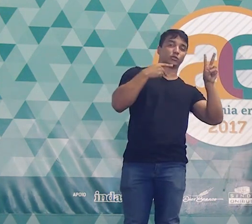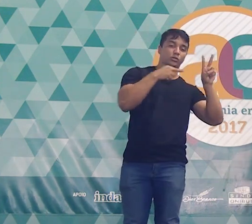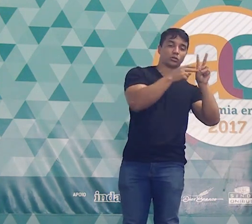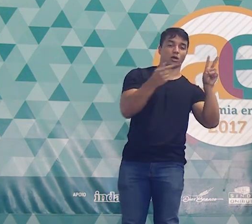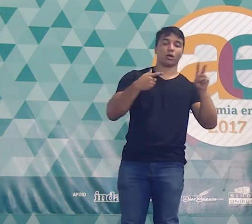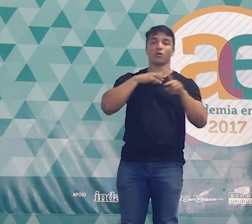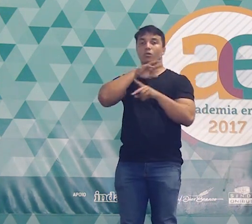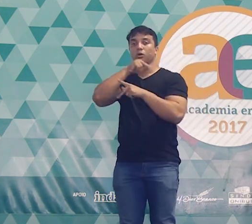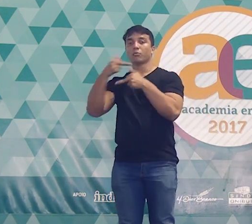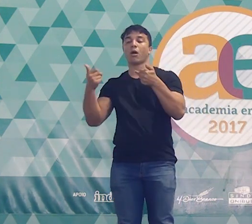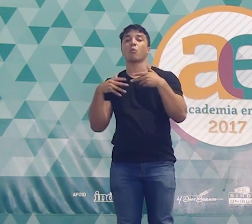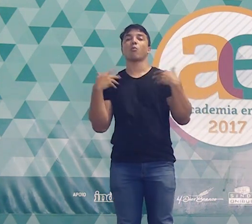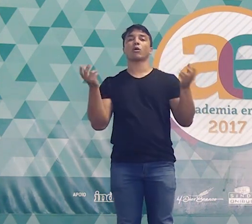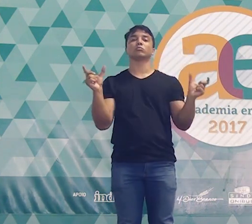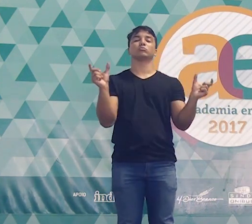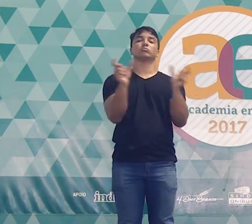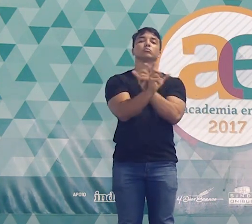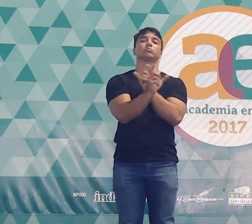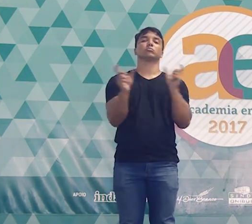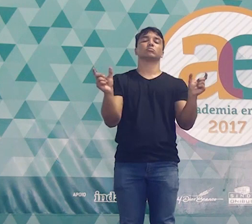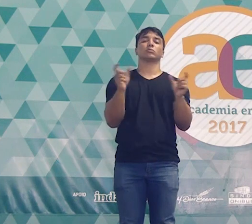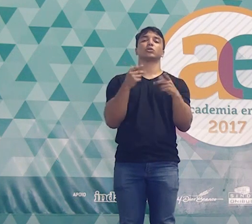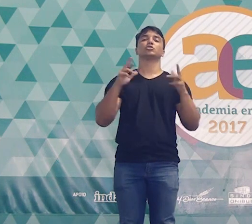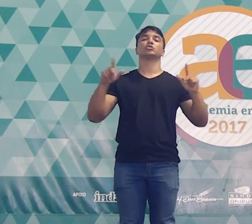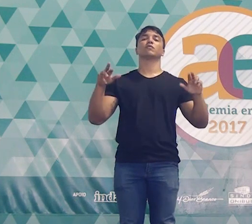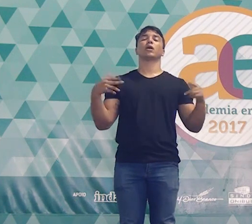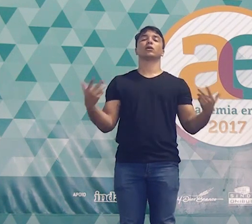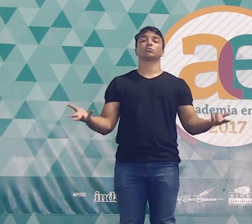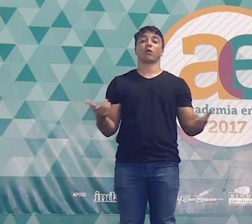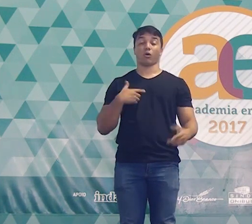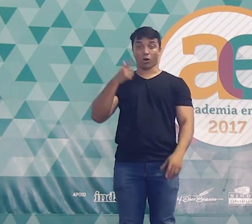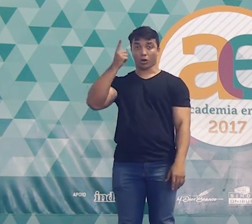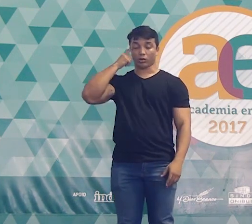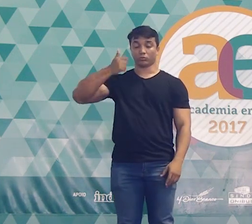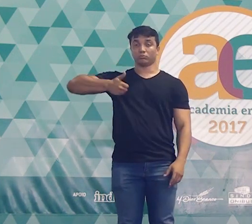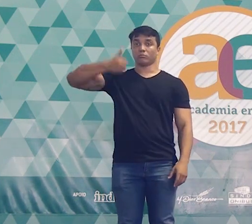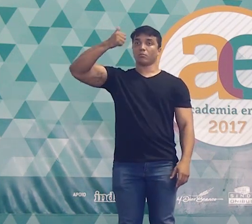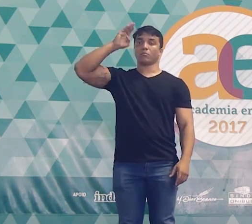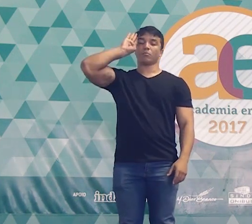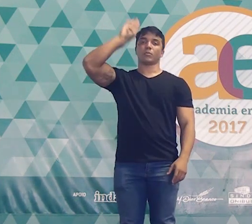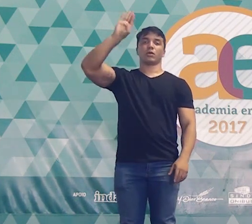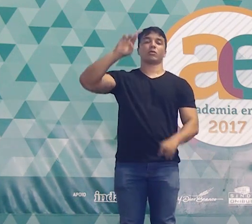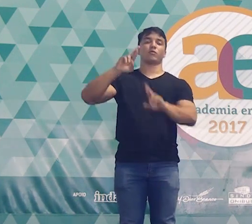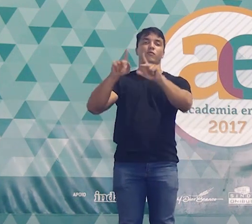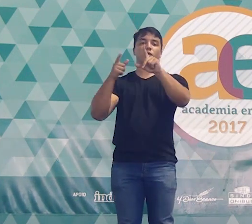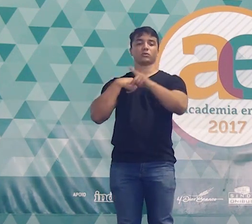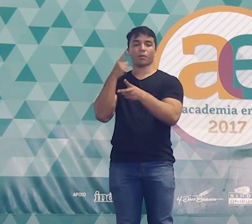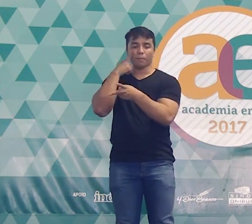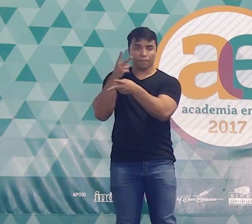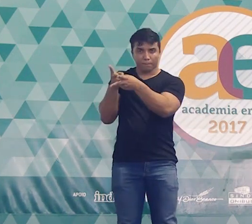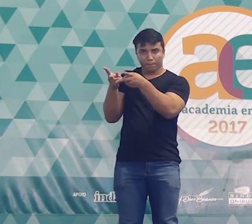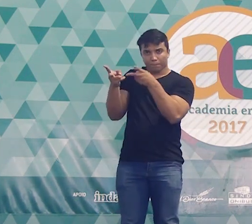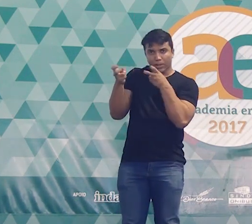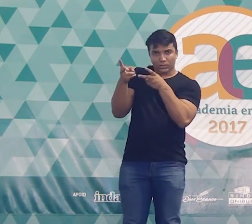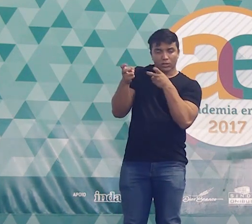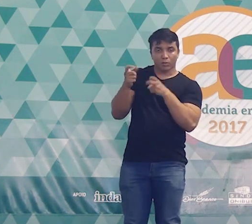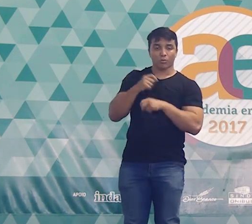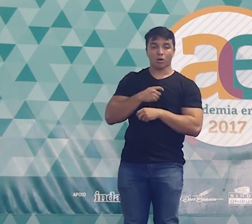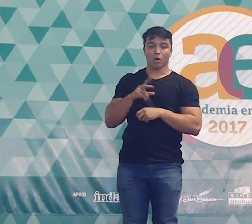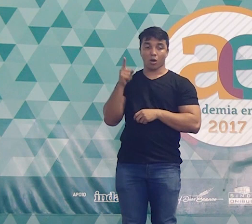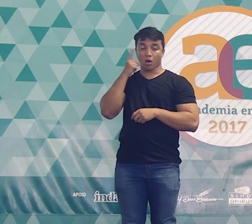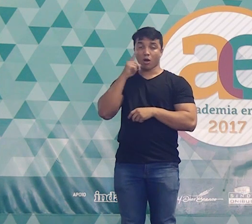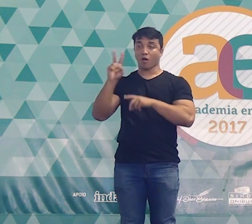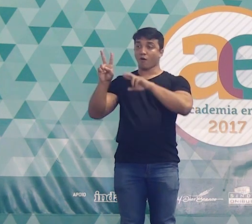célula animal, né? Basicamente, a primeira diferença, a mais marcante, é que se você notar aqui, a célula vegetal tem